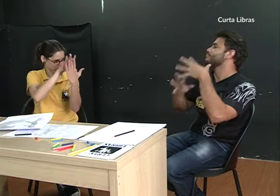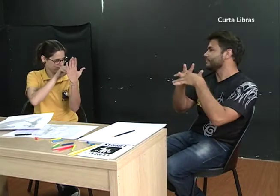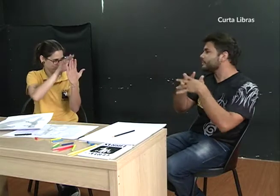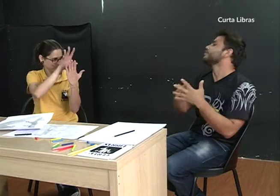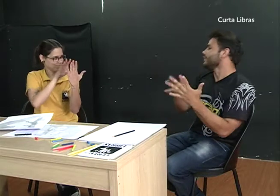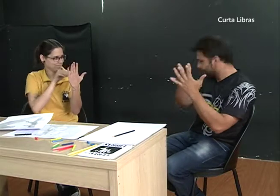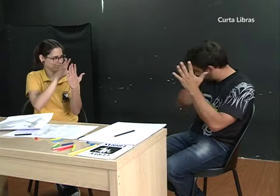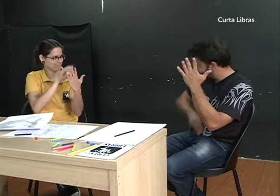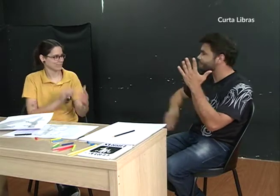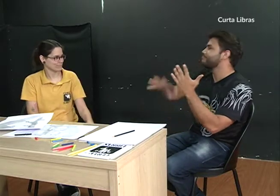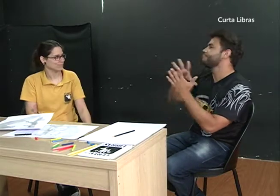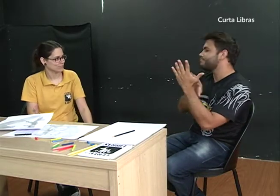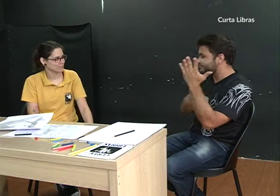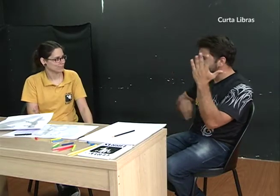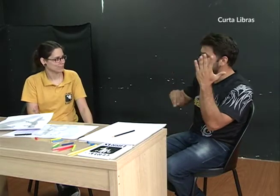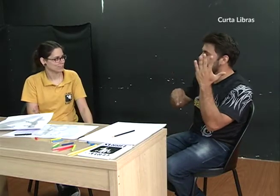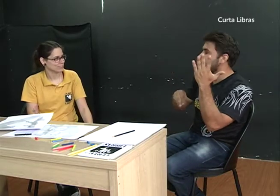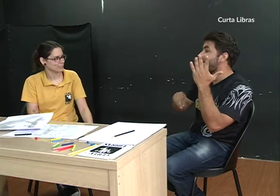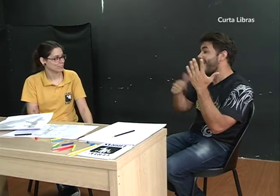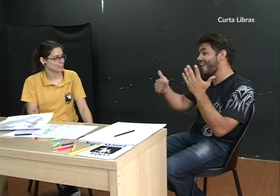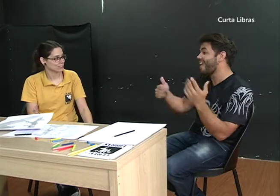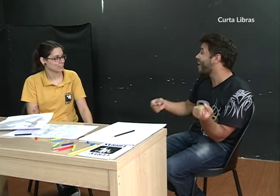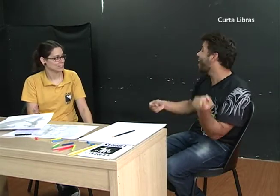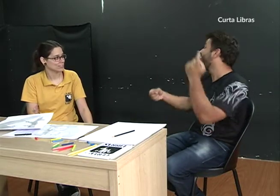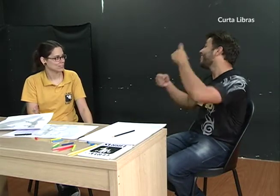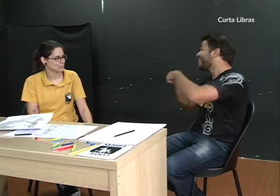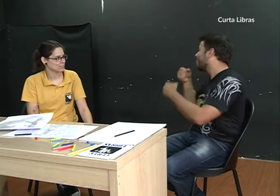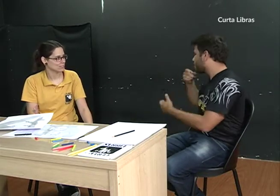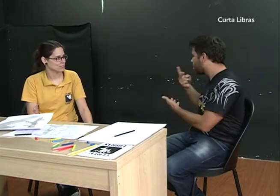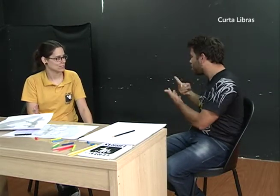E eu me encontrei mais nesse sentido do que fazer uma caricatura mais estereotipada.